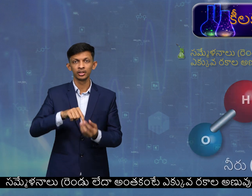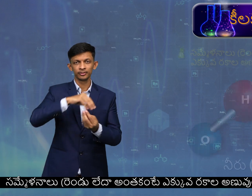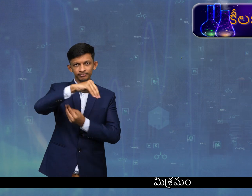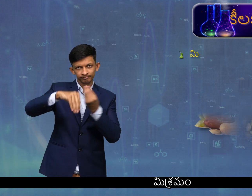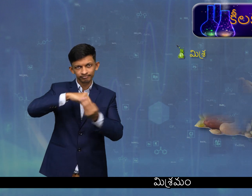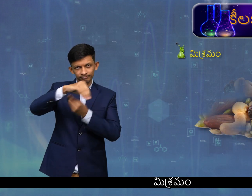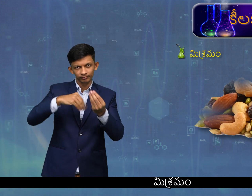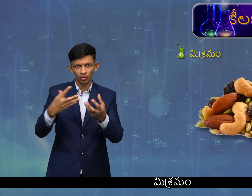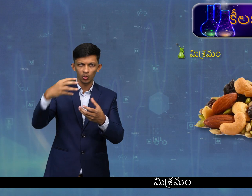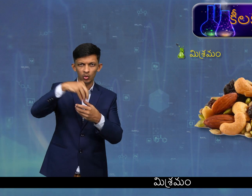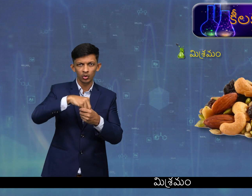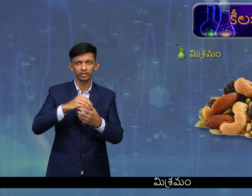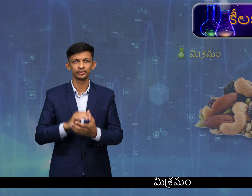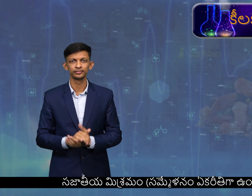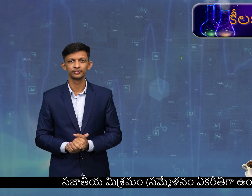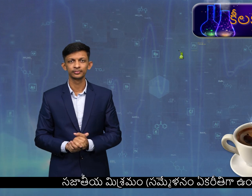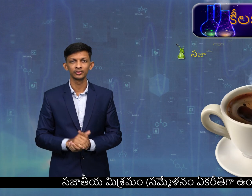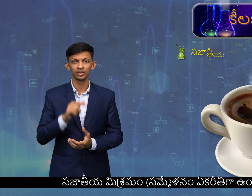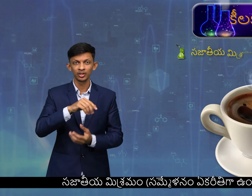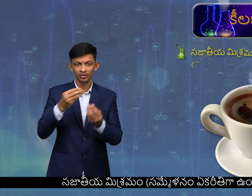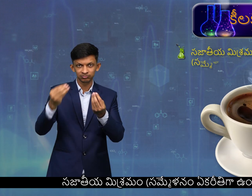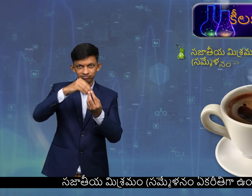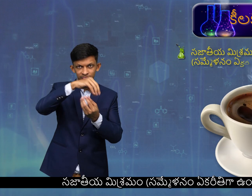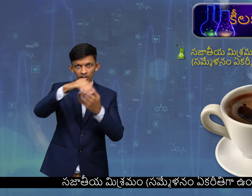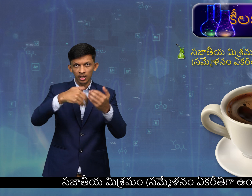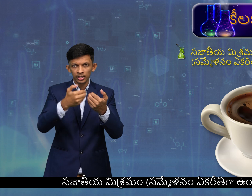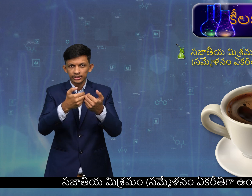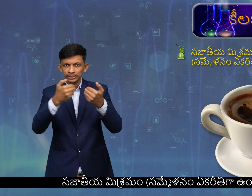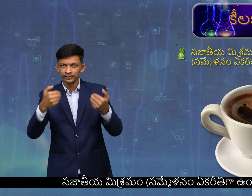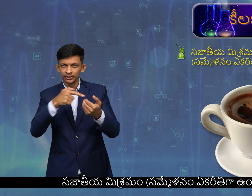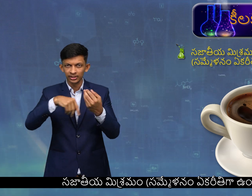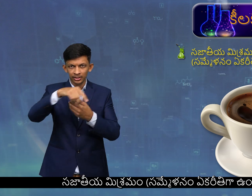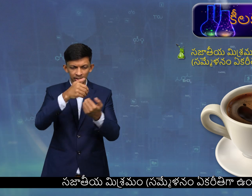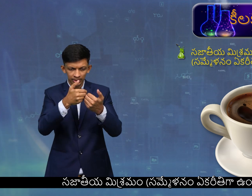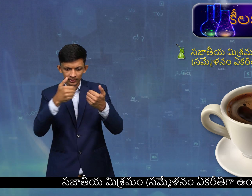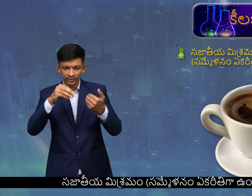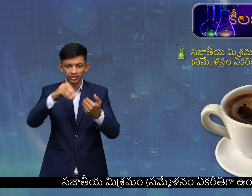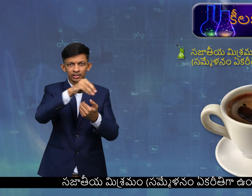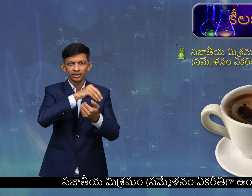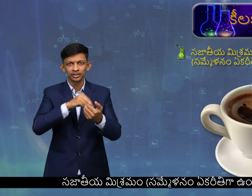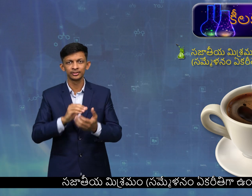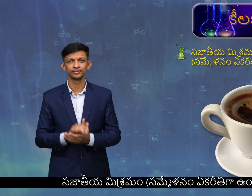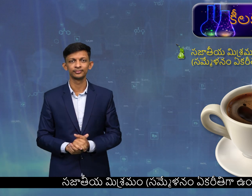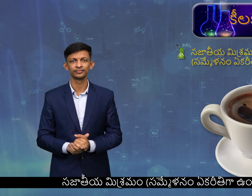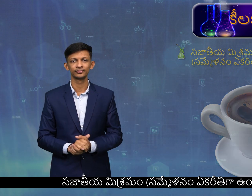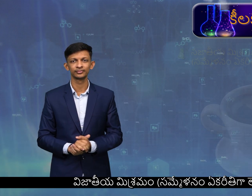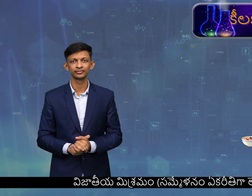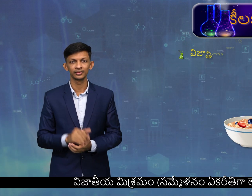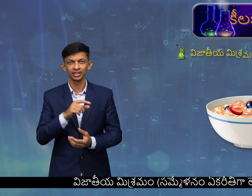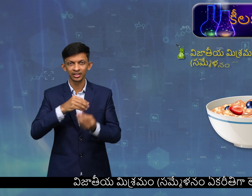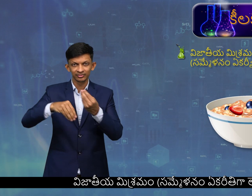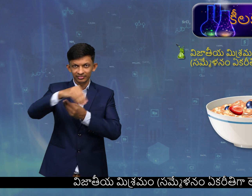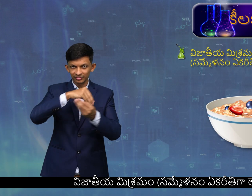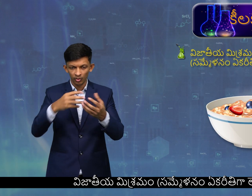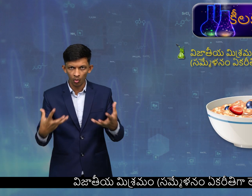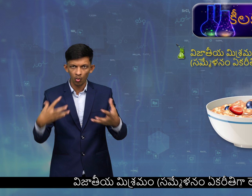ఉంటాయి. మిశ్రమం, సజాతీయ మిశ్రమం, సమ్మేళనం ఏకరీతిగా ఉంటుంది.